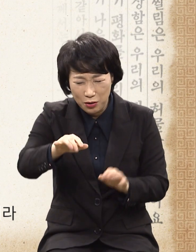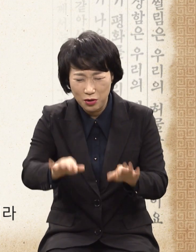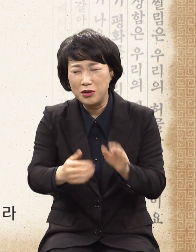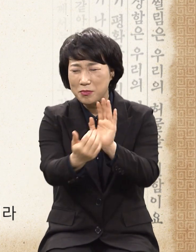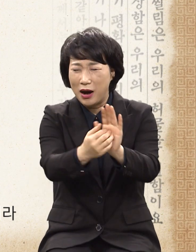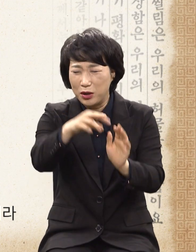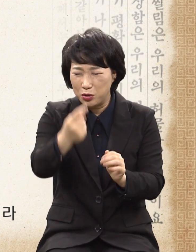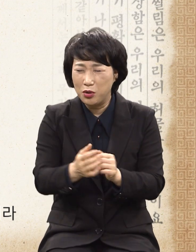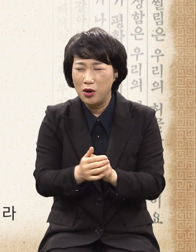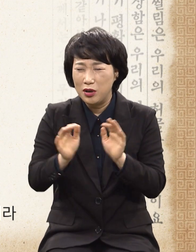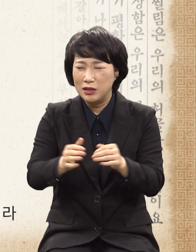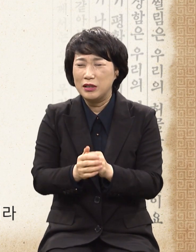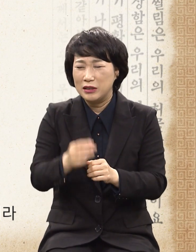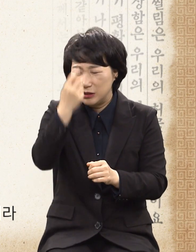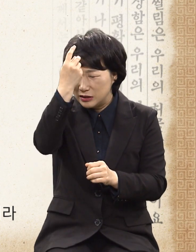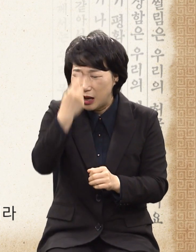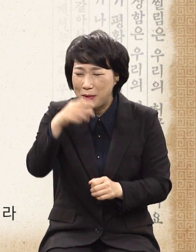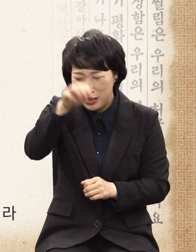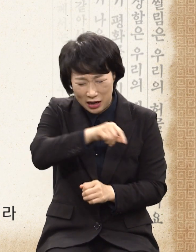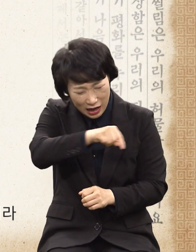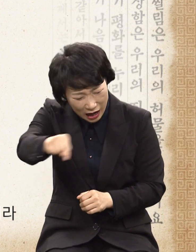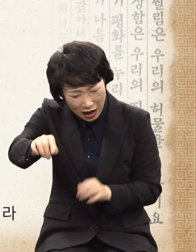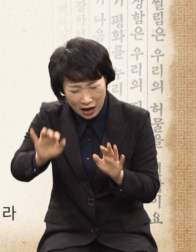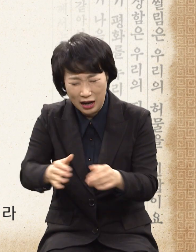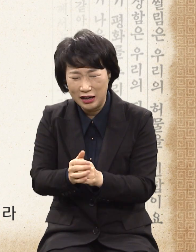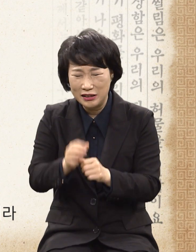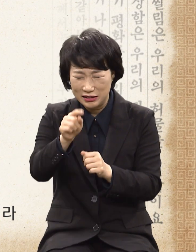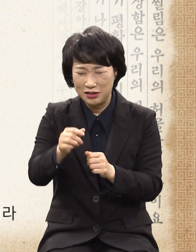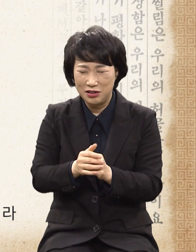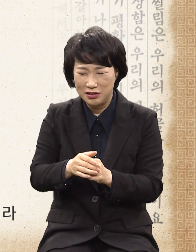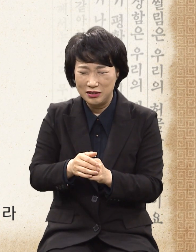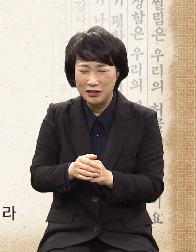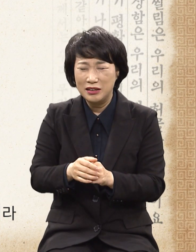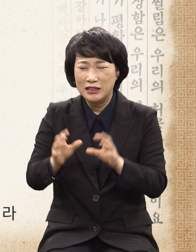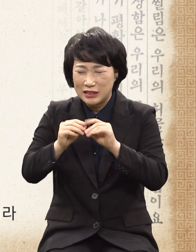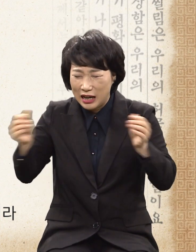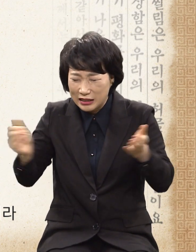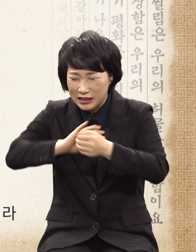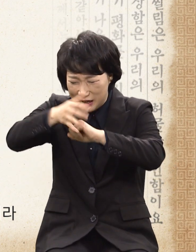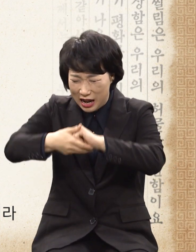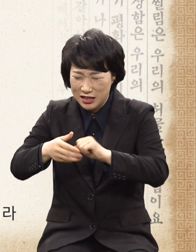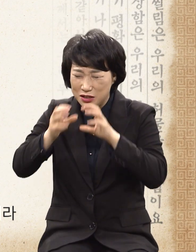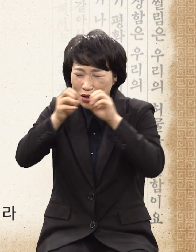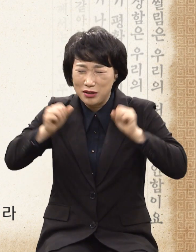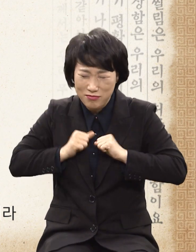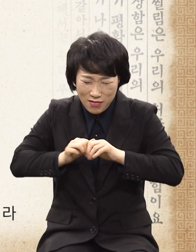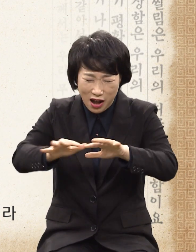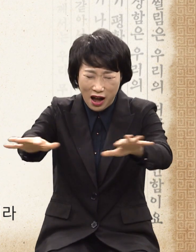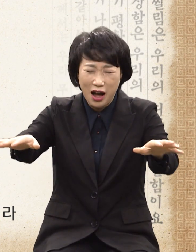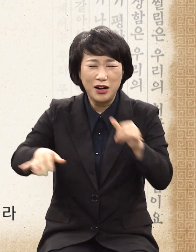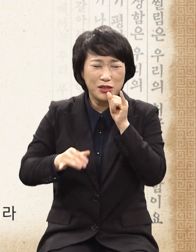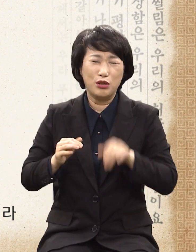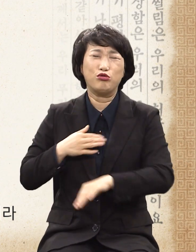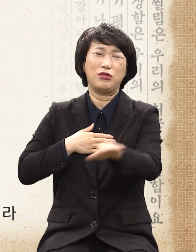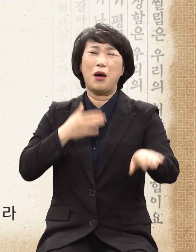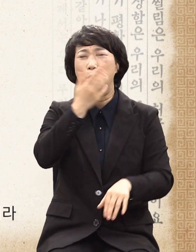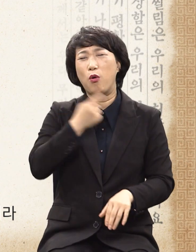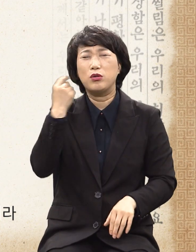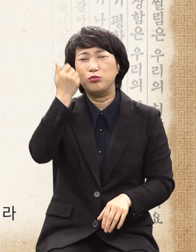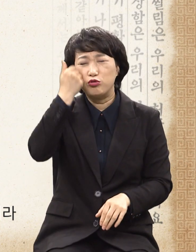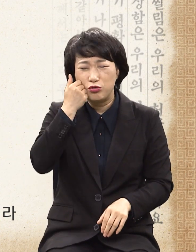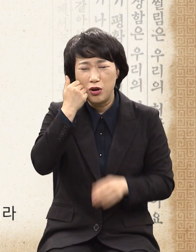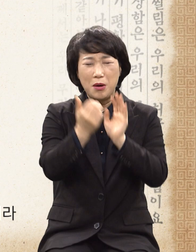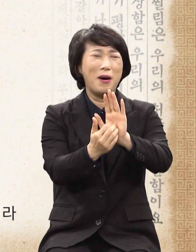뚫고, 사마리아로 가고 사마리아가 막아도 사마리아를 뚫고 땅끝까지 가는 것입니다. 우리 복음은 막을